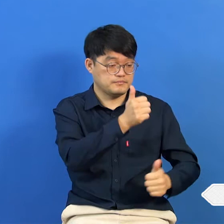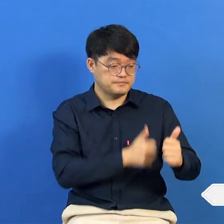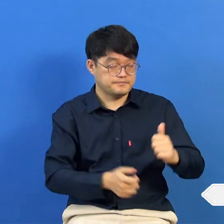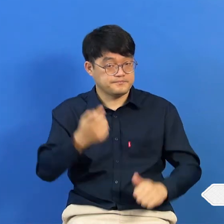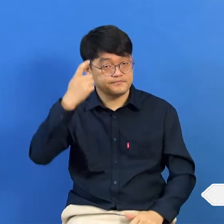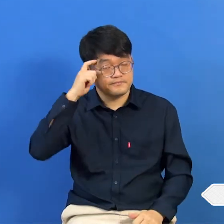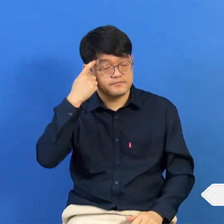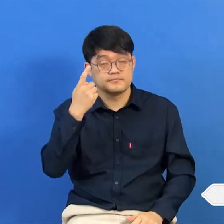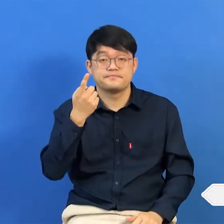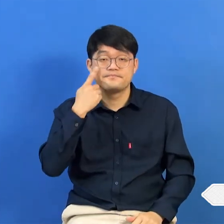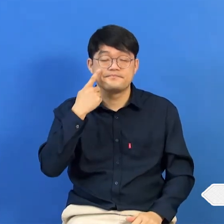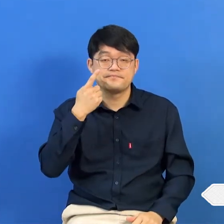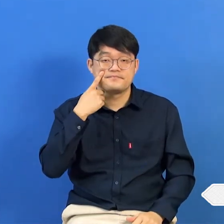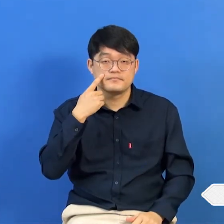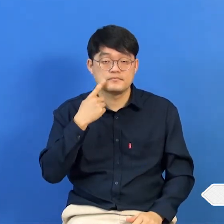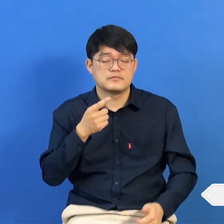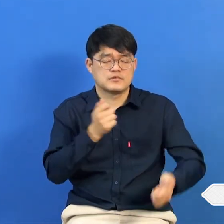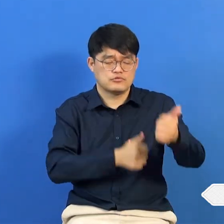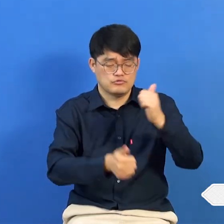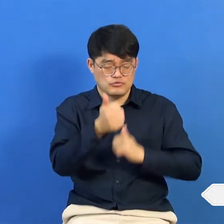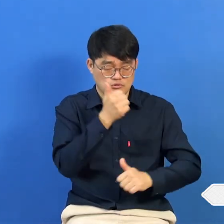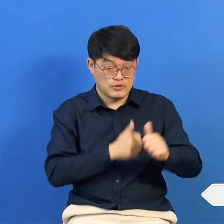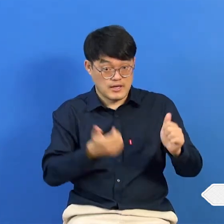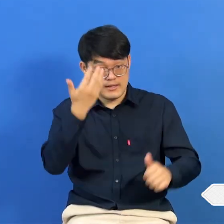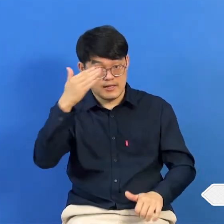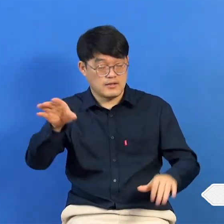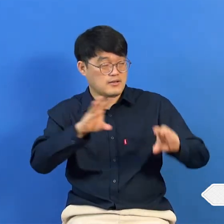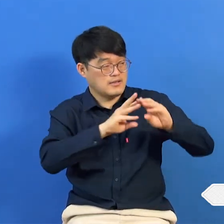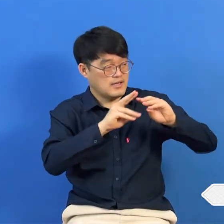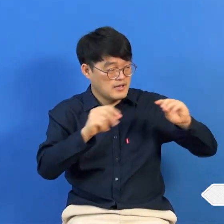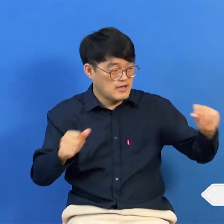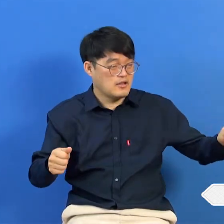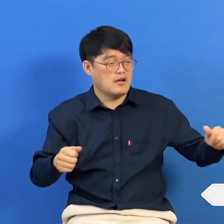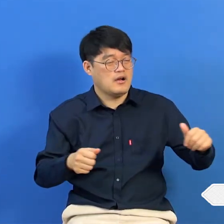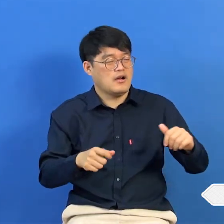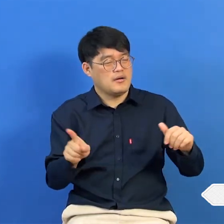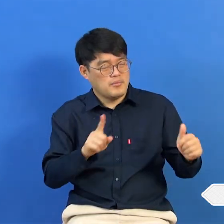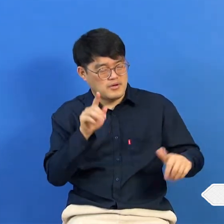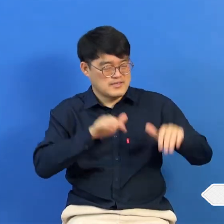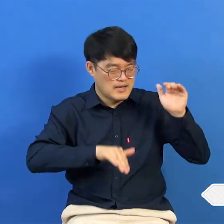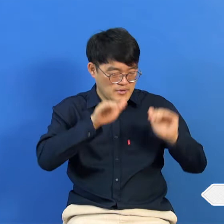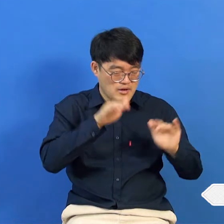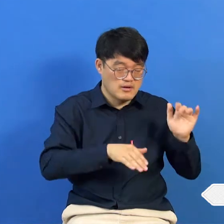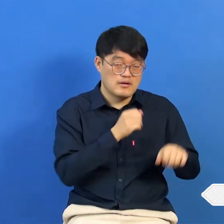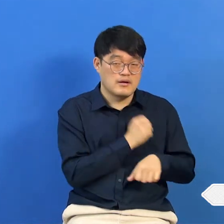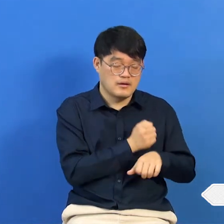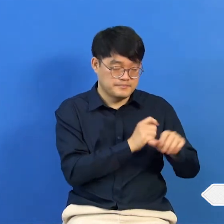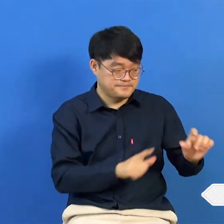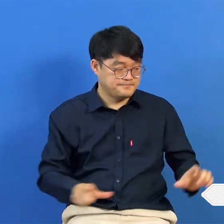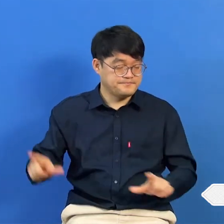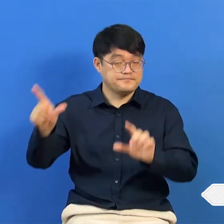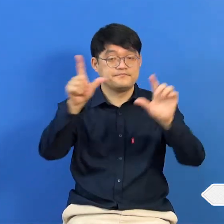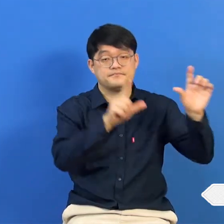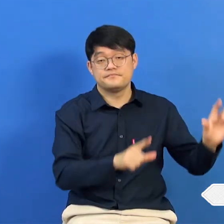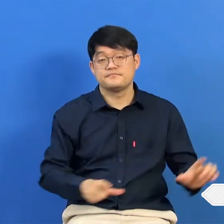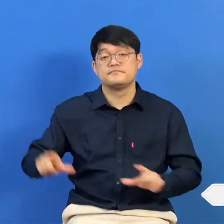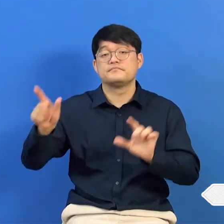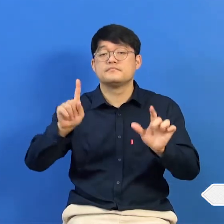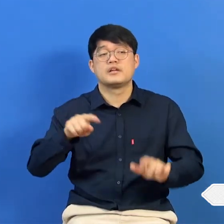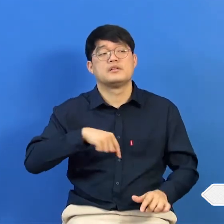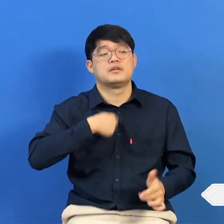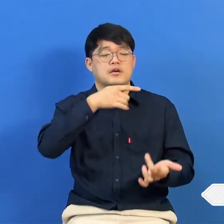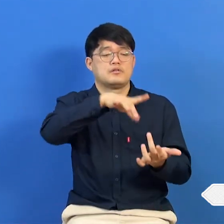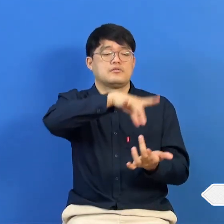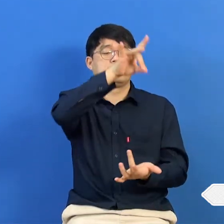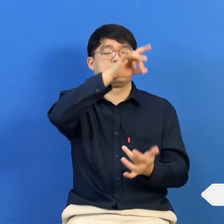그 후손들이 그 낯선 땅에서 죽을 고생을 하면서 차별당하면서 살아온 것은 전혀 자기들